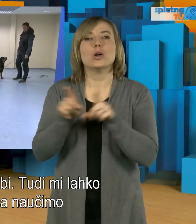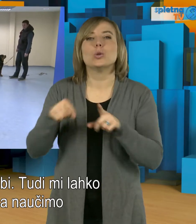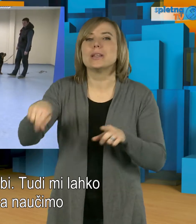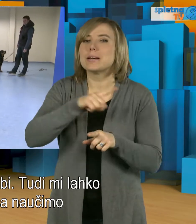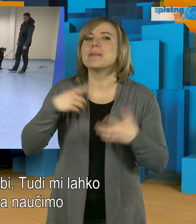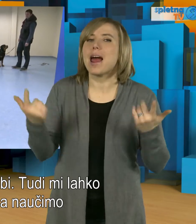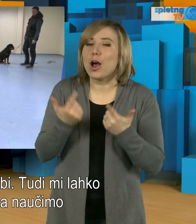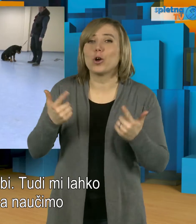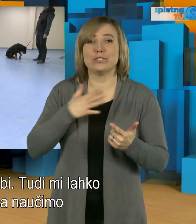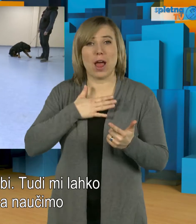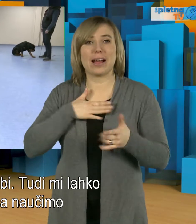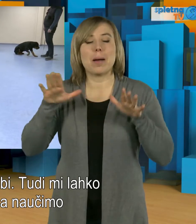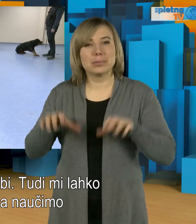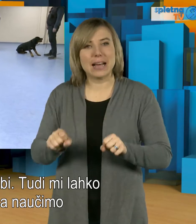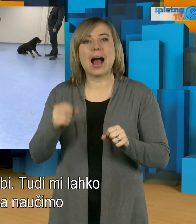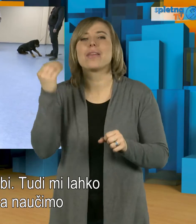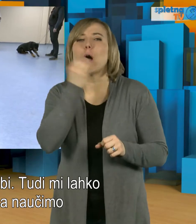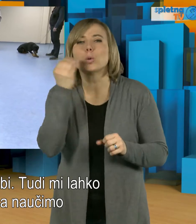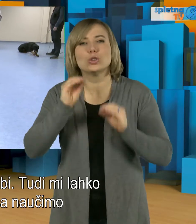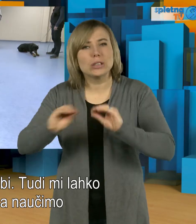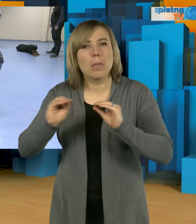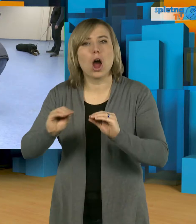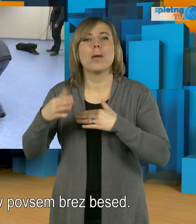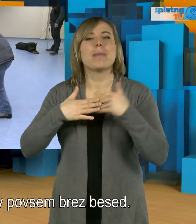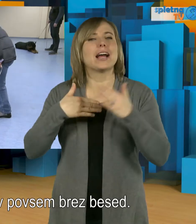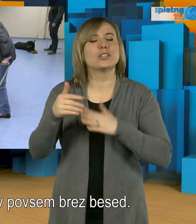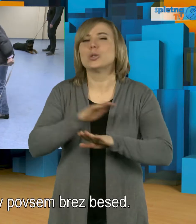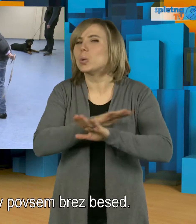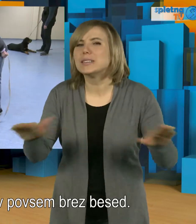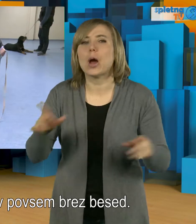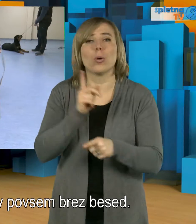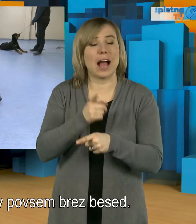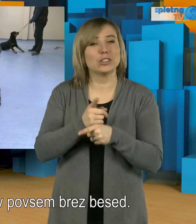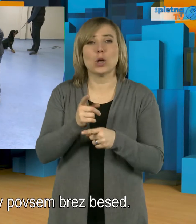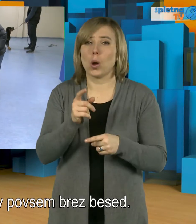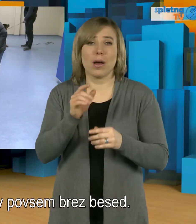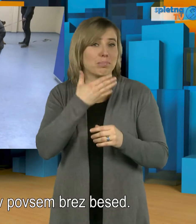Tudi mi lahko svojega psa naučimo praktično vseh ukazov povsem brez besed.